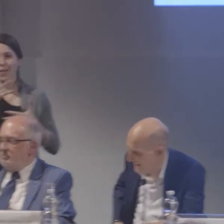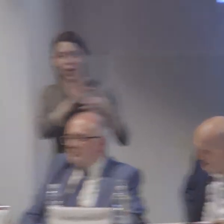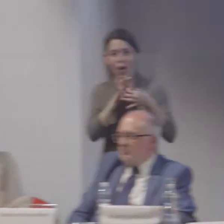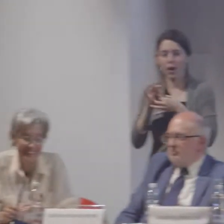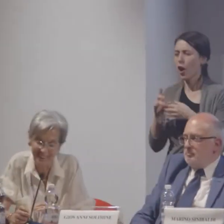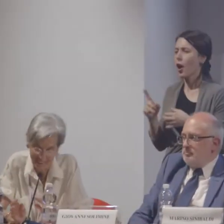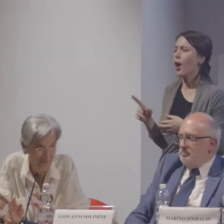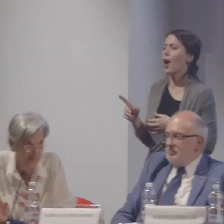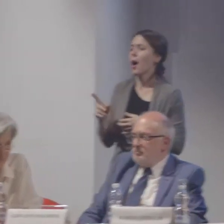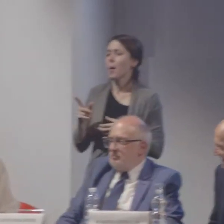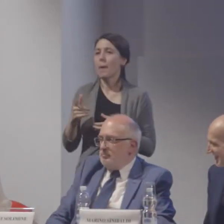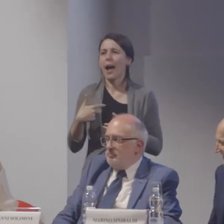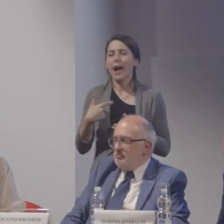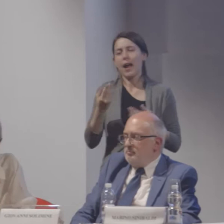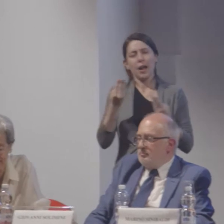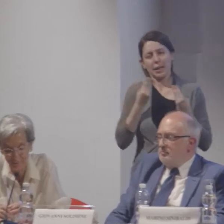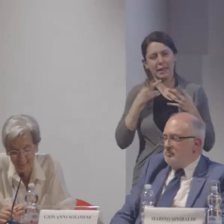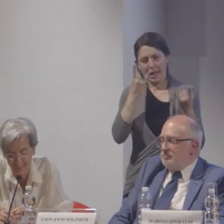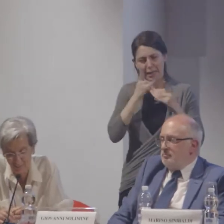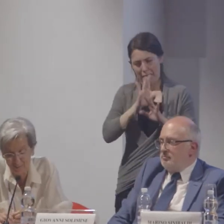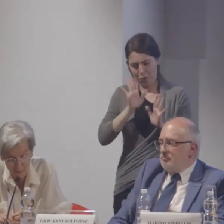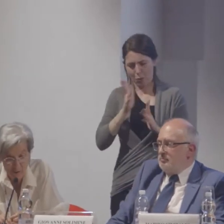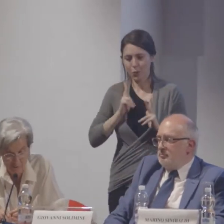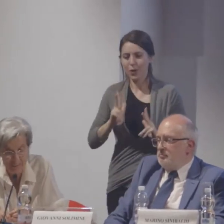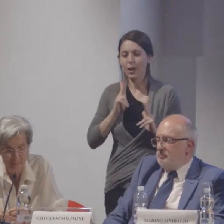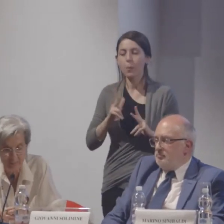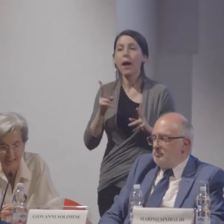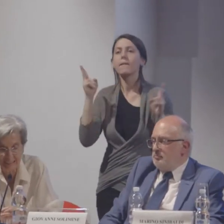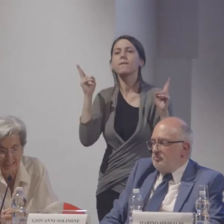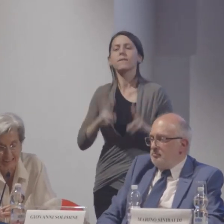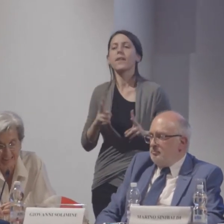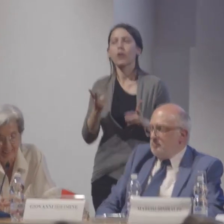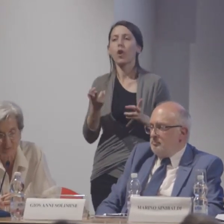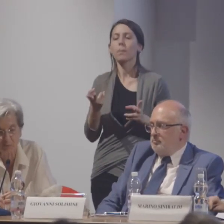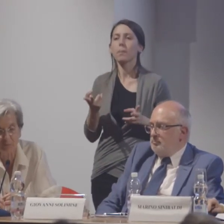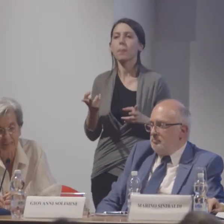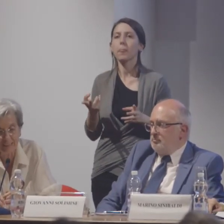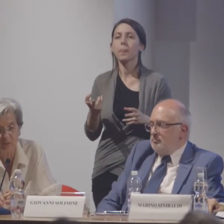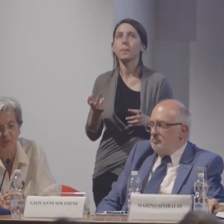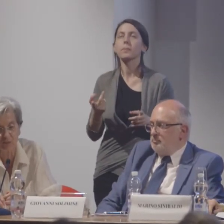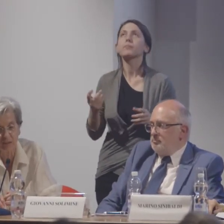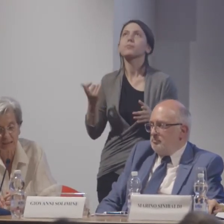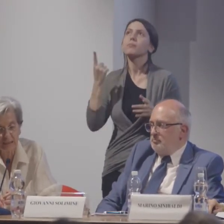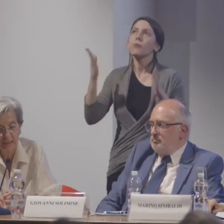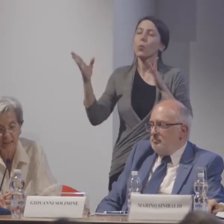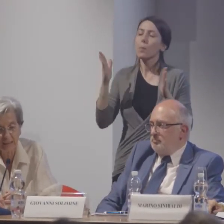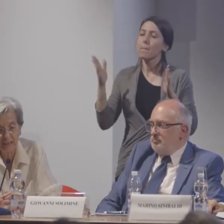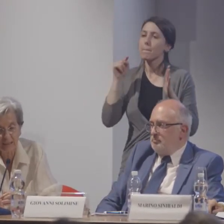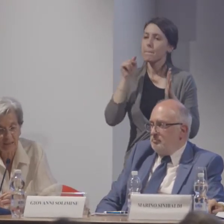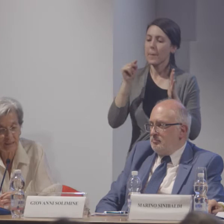faccia tentare. No, non mi faccio tentare anche perché non ho... Però effettivamente c'è stato un periodo